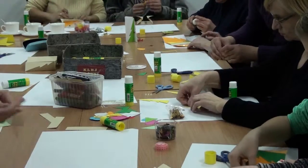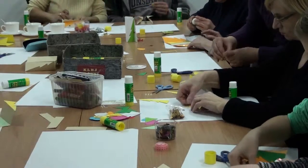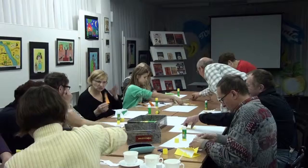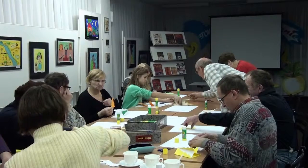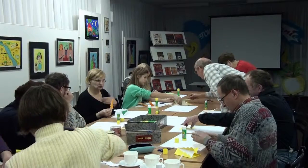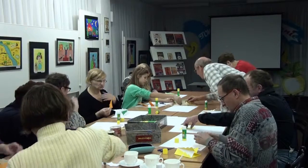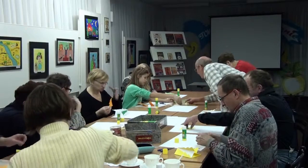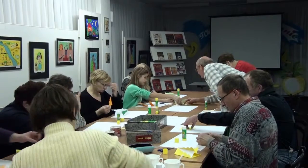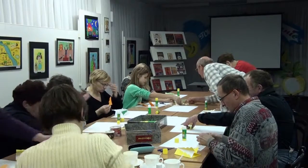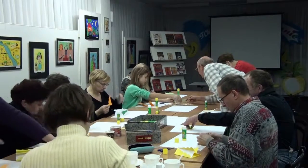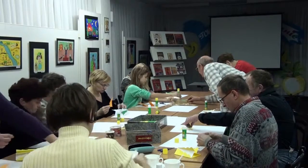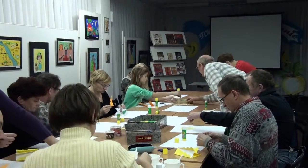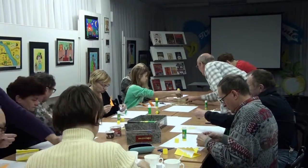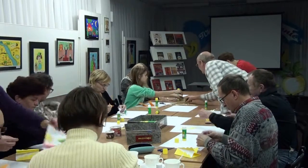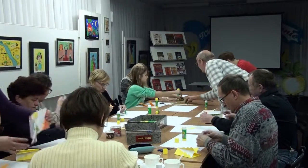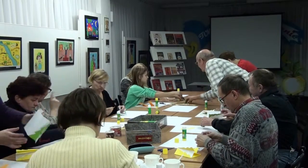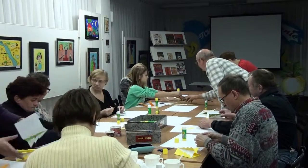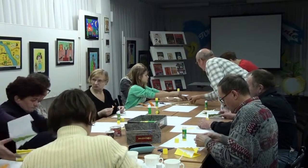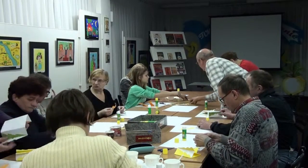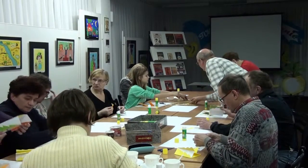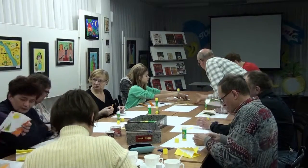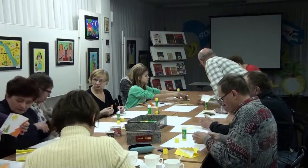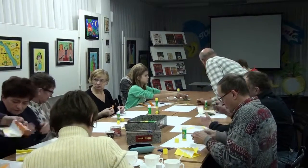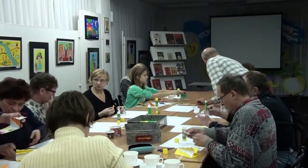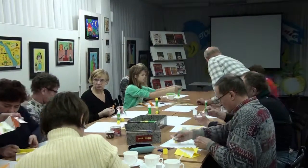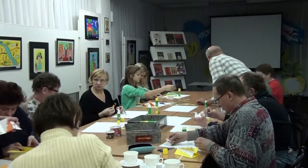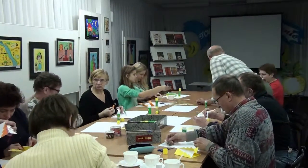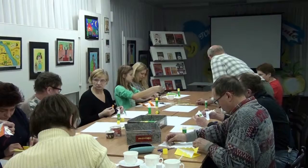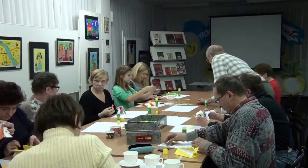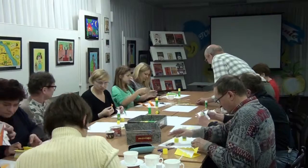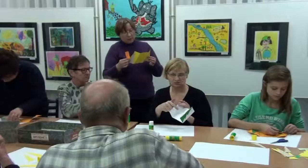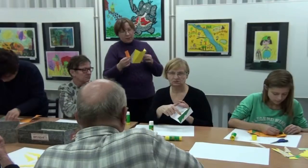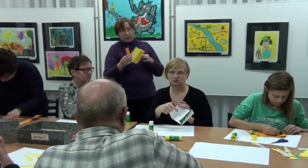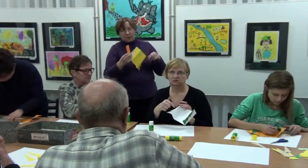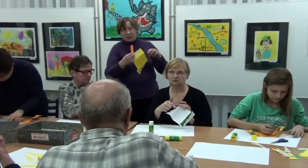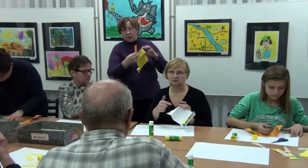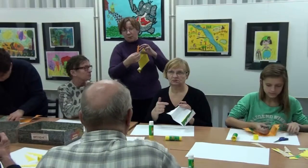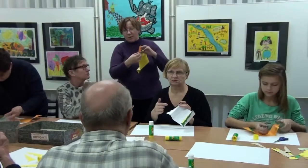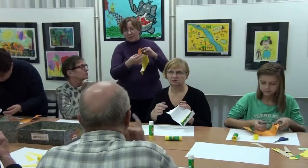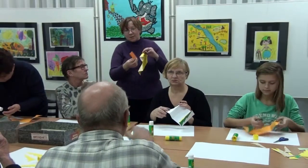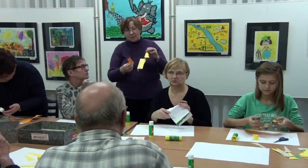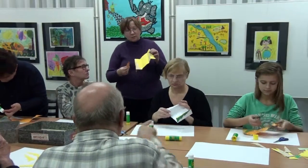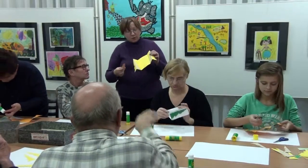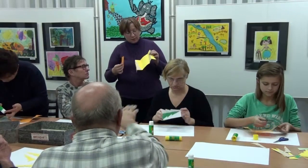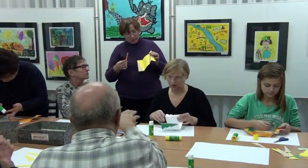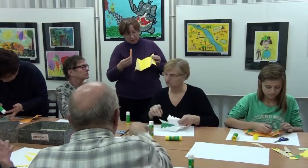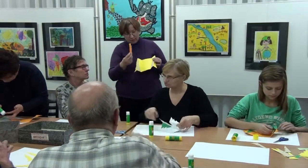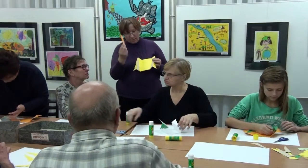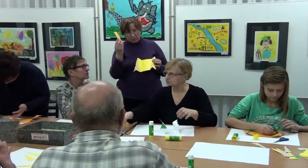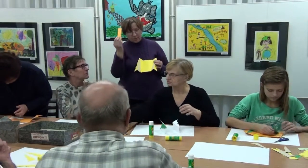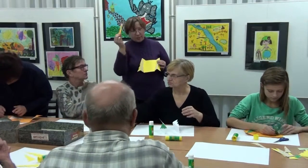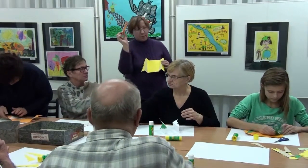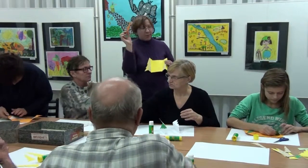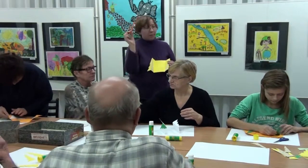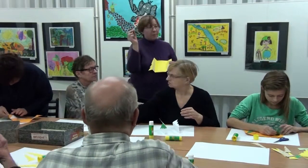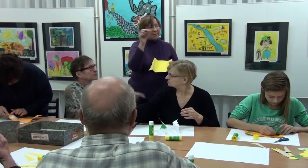estás mirando. Fun, fun, fun. Desde el cielo estás mirando. Fun, fun, fun.